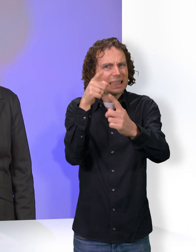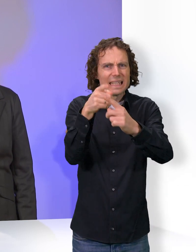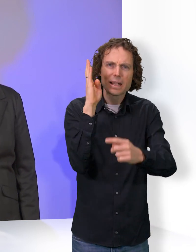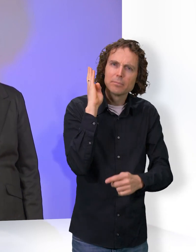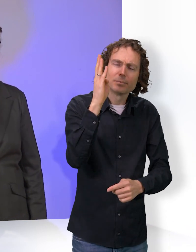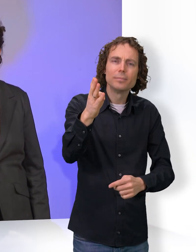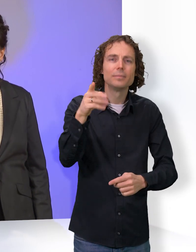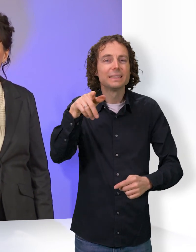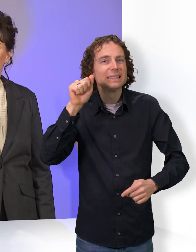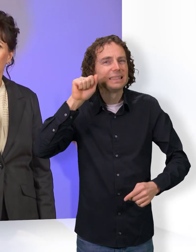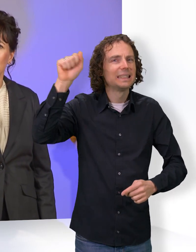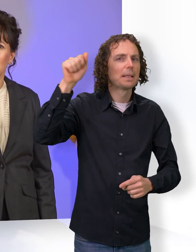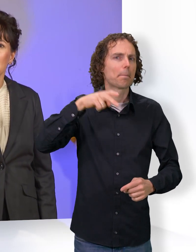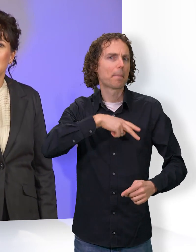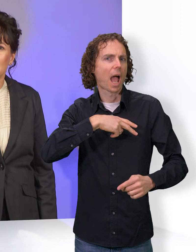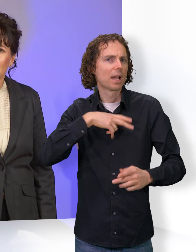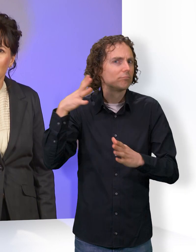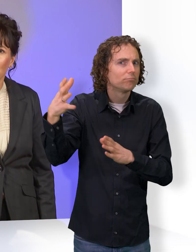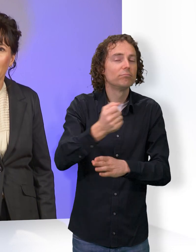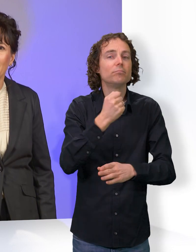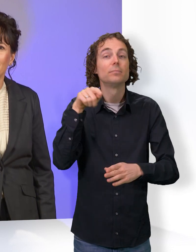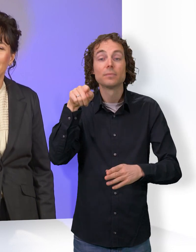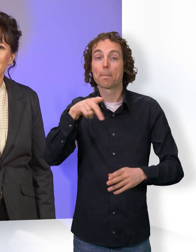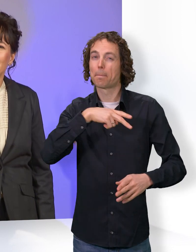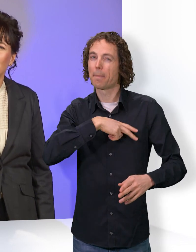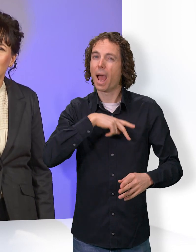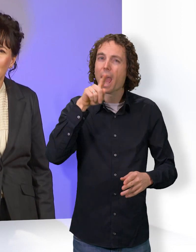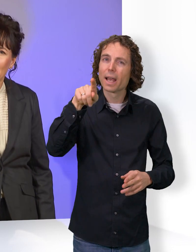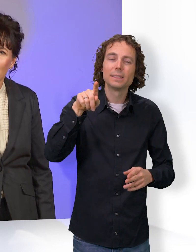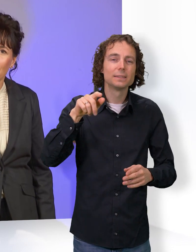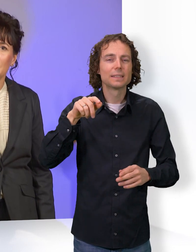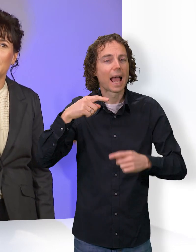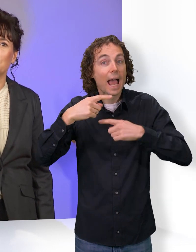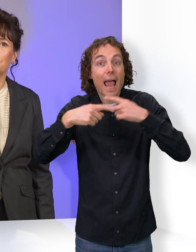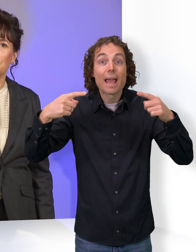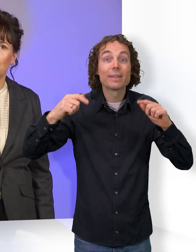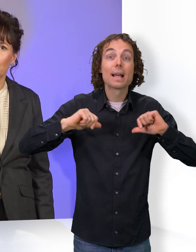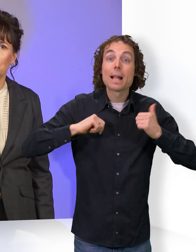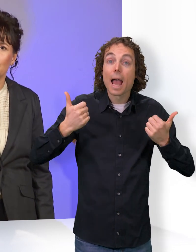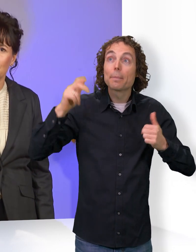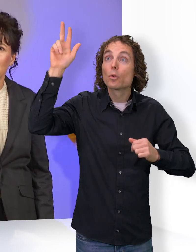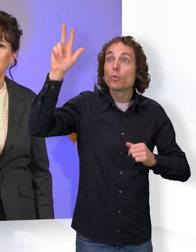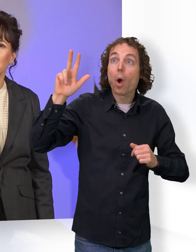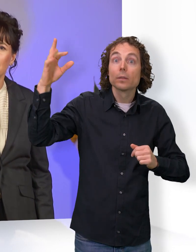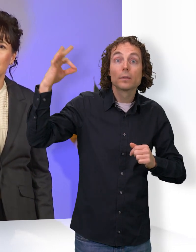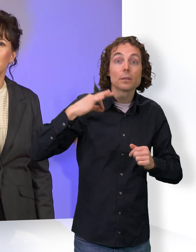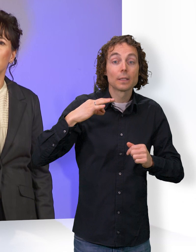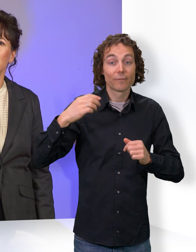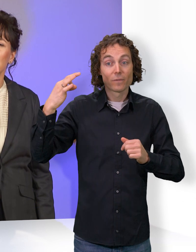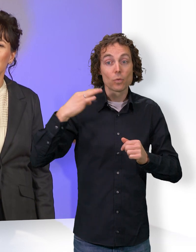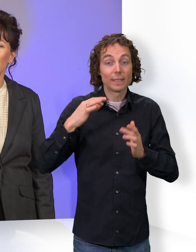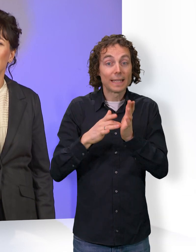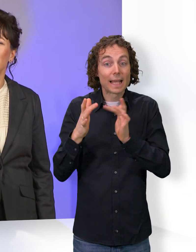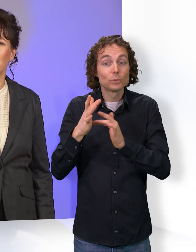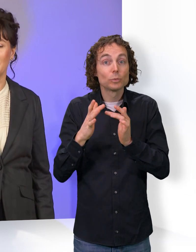zu, um den Siegespreis zu gewinnen. Dieser Preis, das ist das ewige Leben, zu dem Gott mich durch Jesus